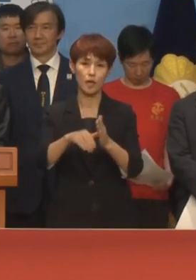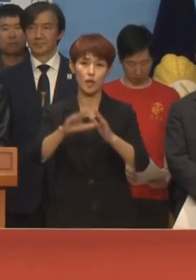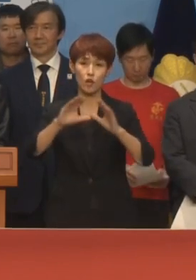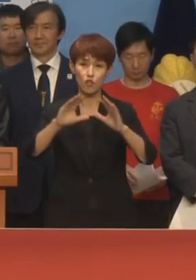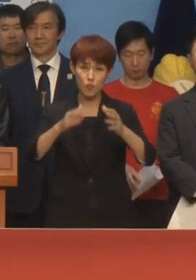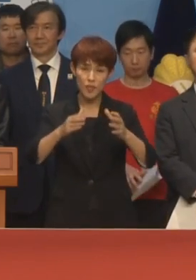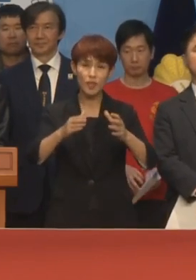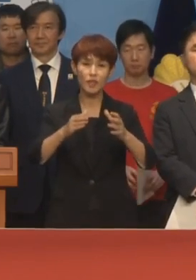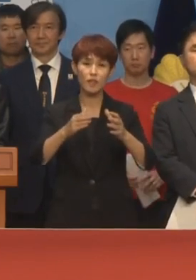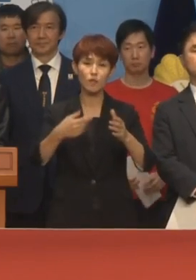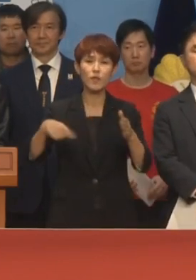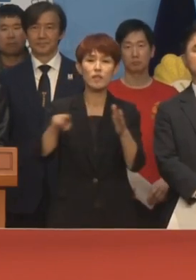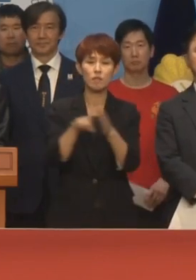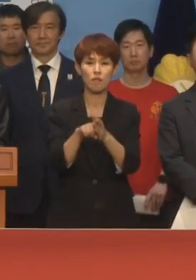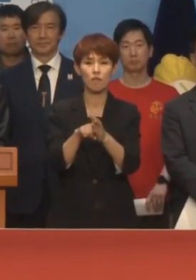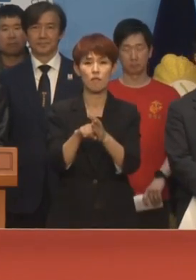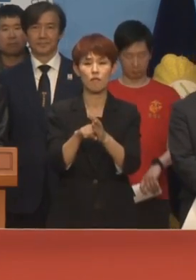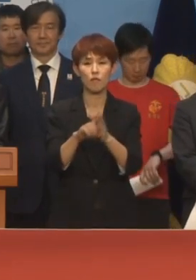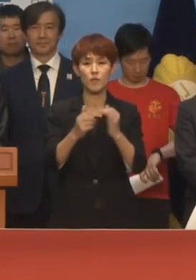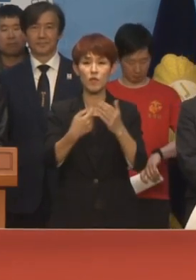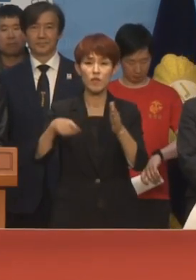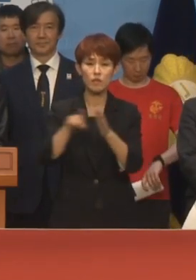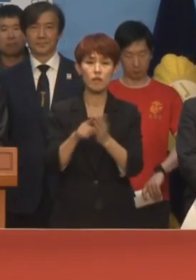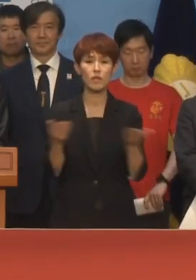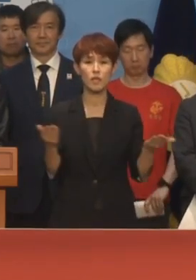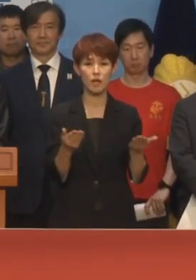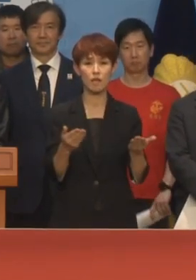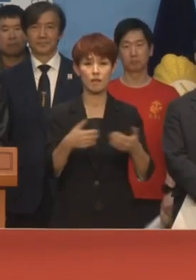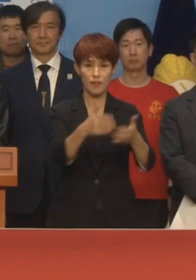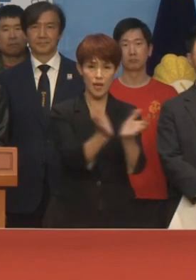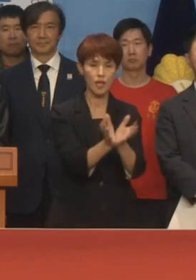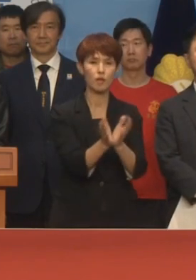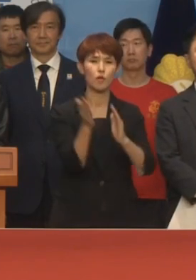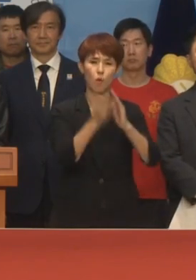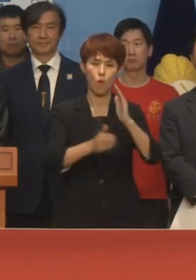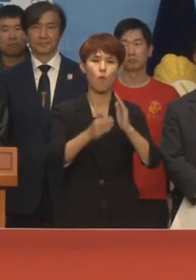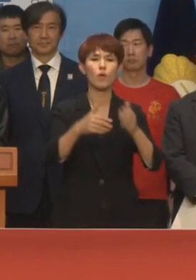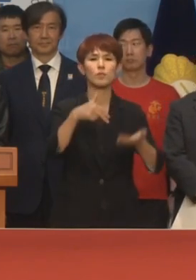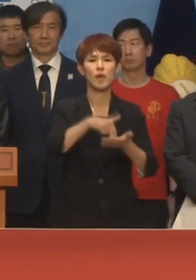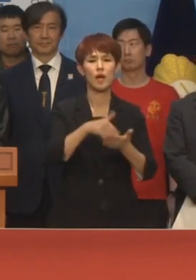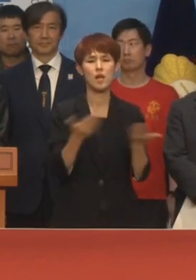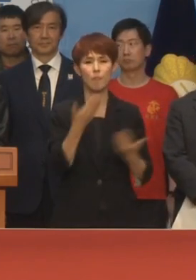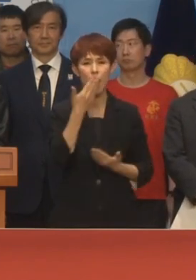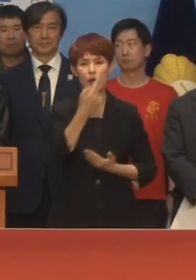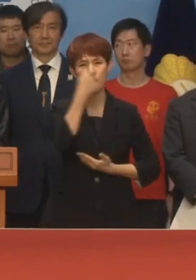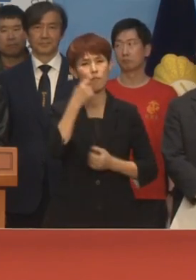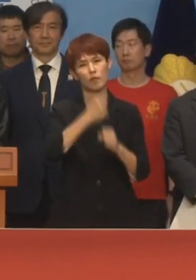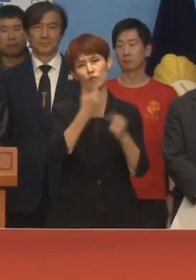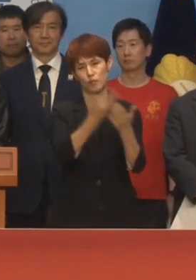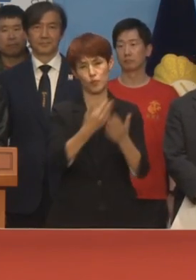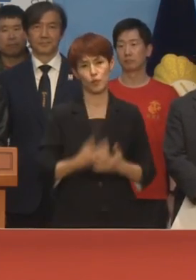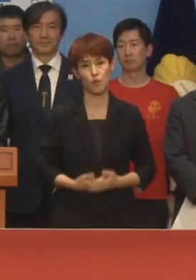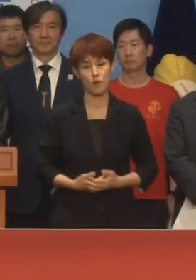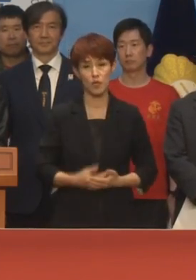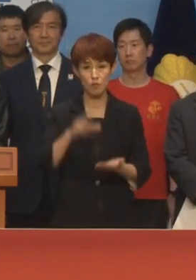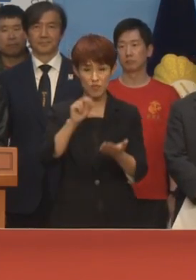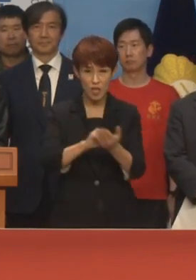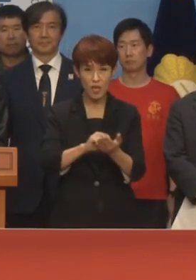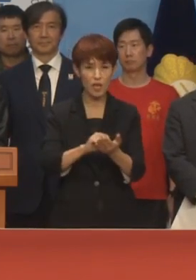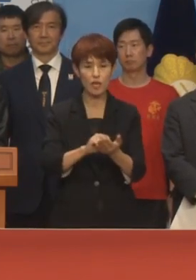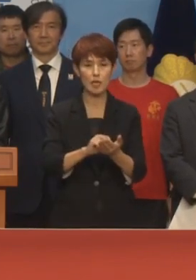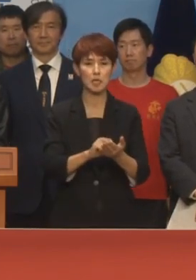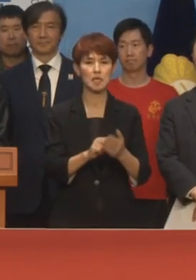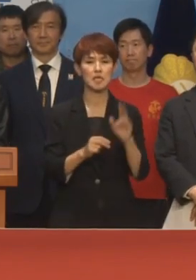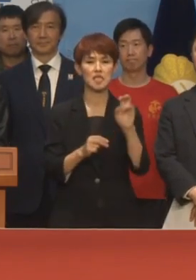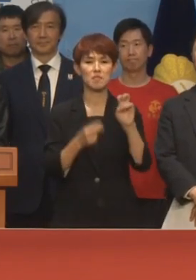국민의힘이란 당이 공당으로서 역할을 할 수 있다는 것을 증명해 주십시오. 만약에 이 문제를 22대 국회로